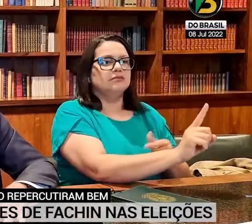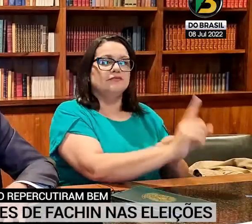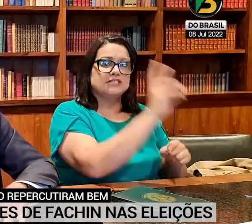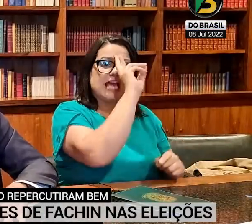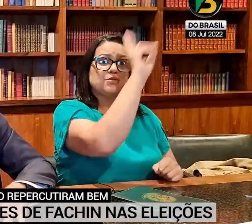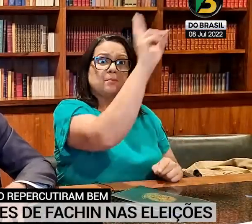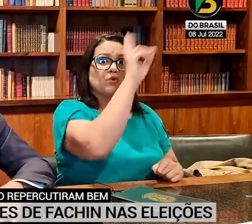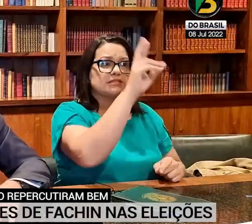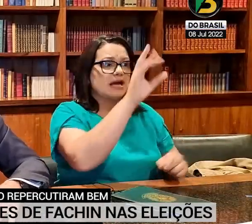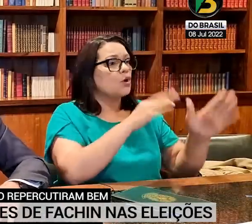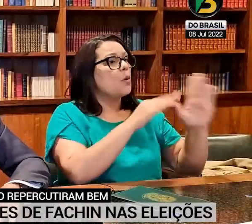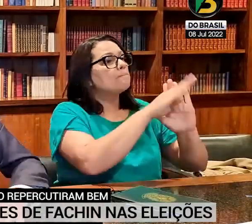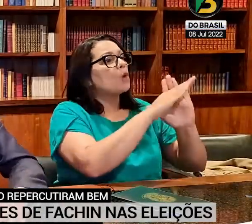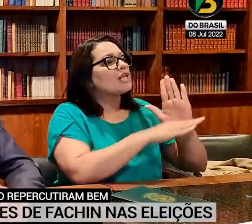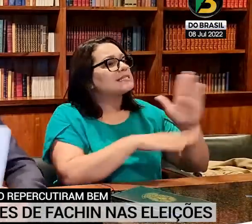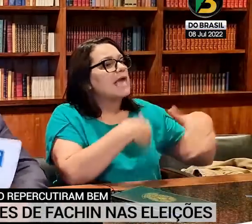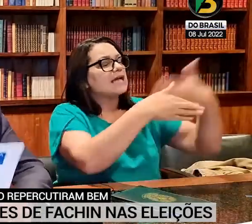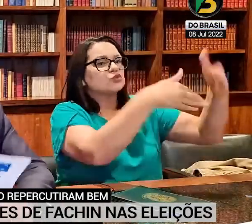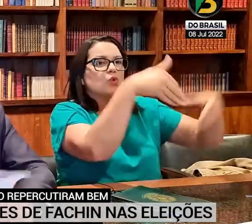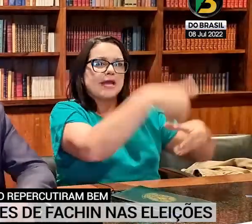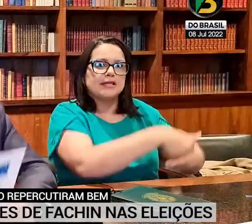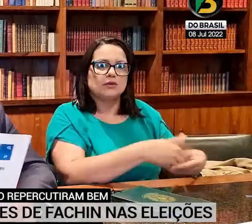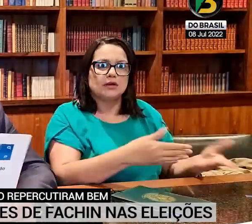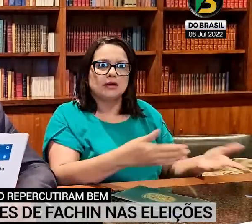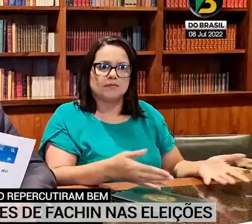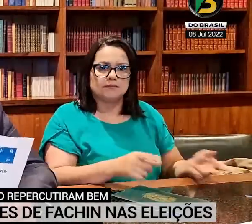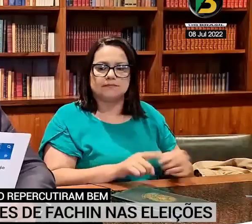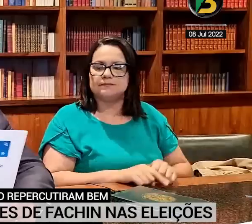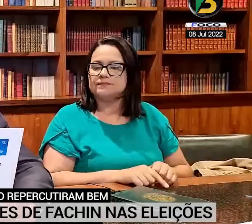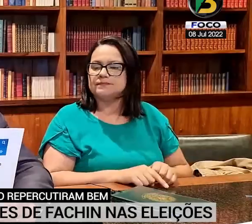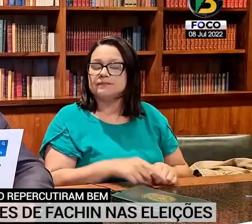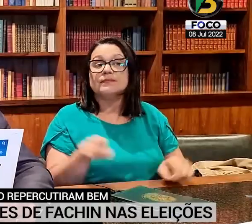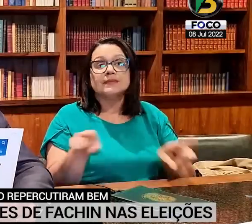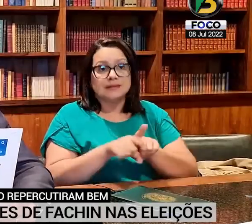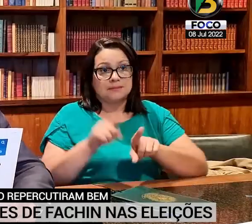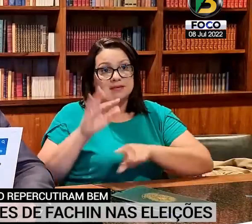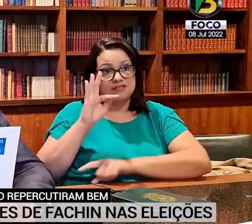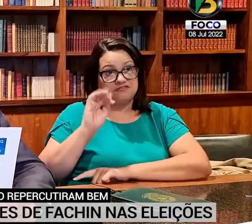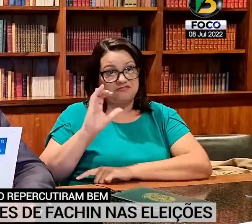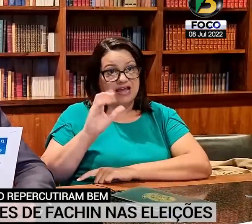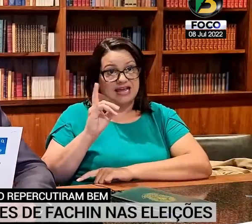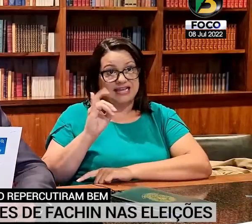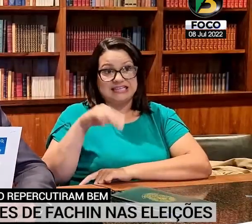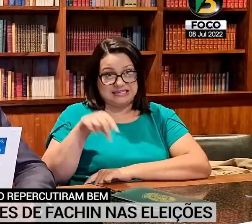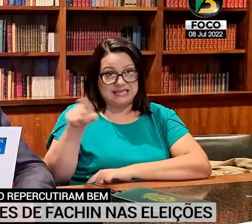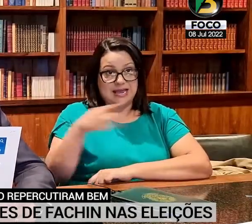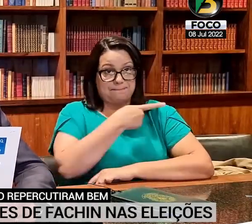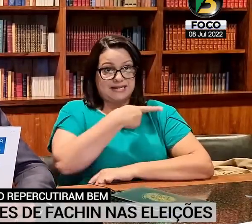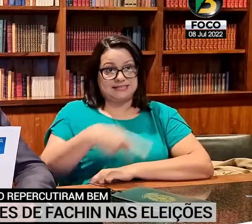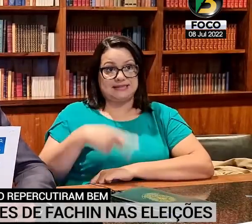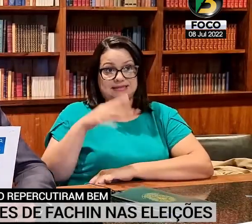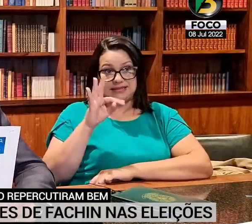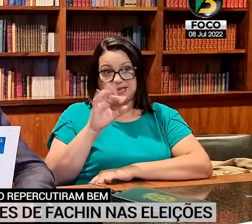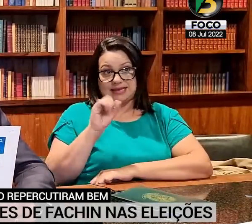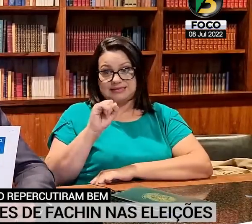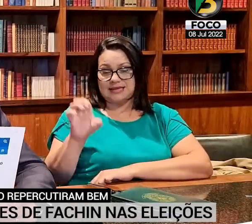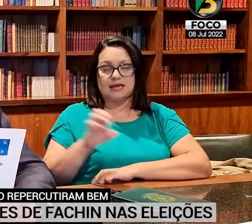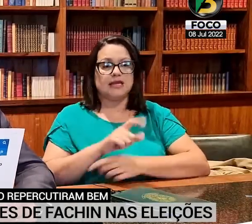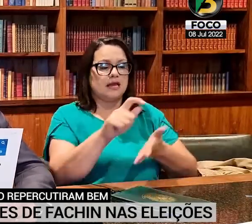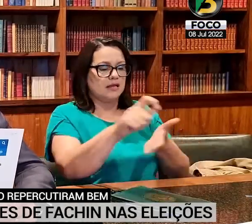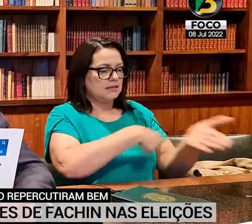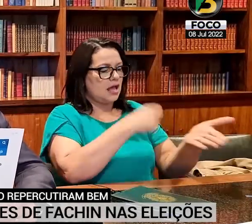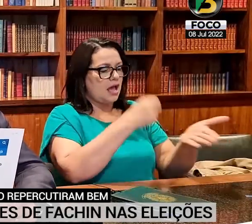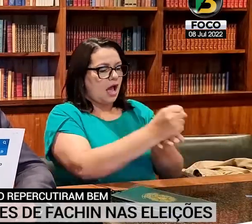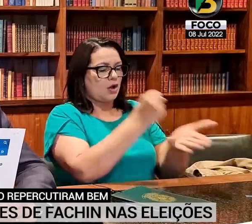e também moto notícia do Parque do Senhor faquinha que eram presidente do TSE faquinha assina acordo do